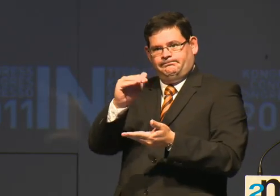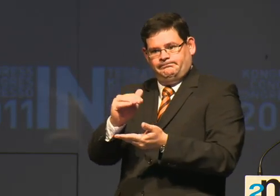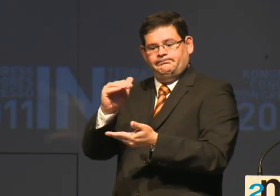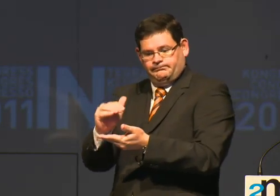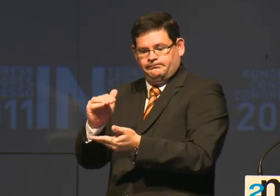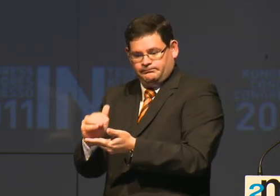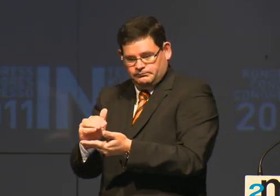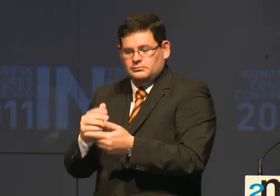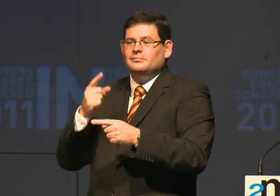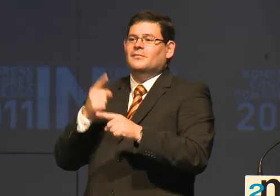formation,